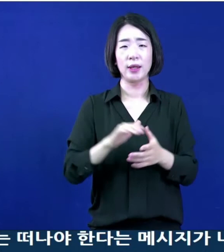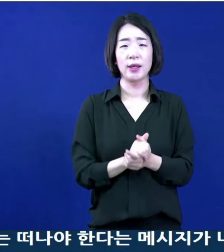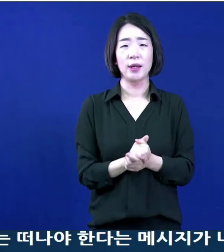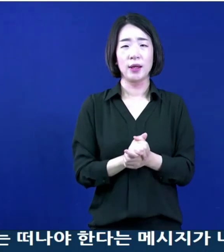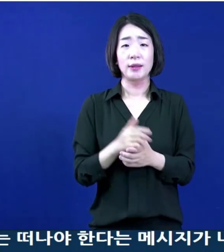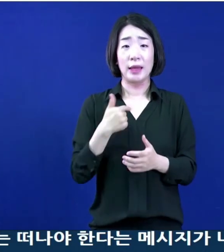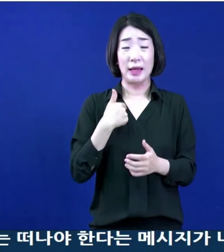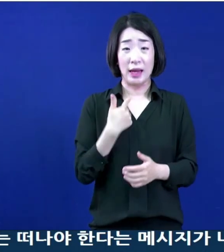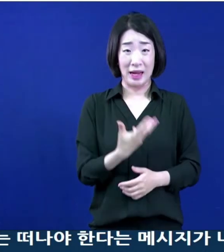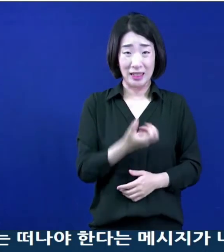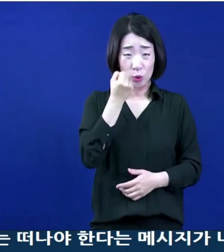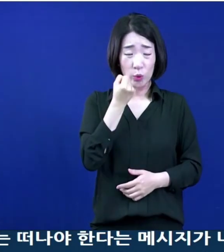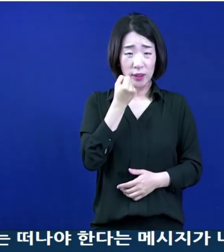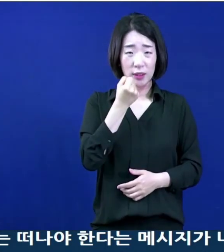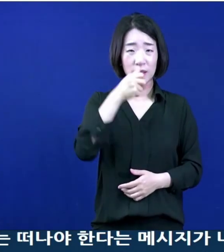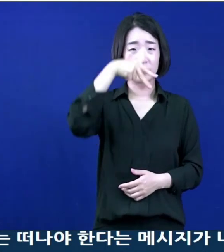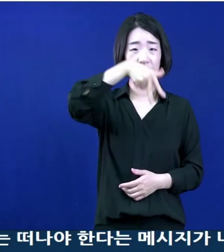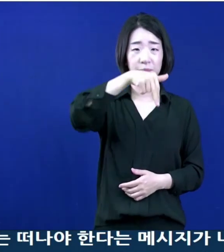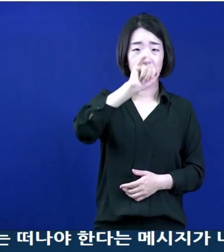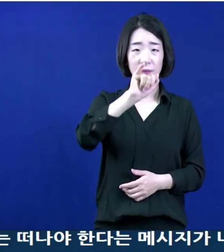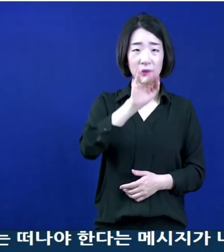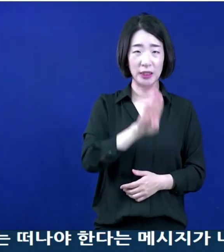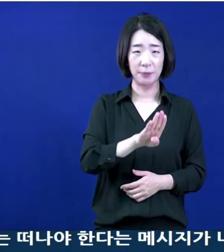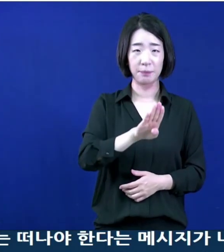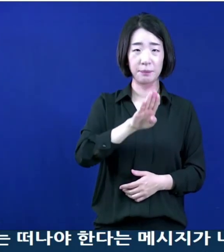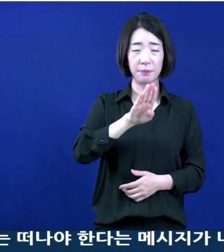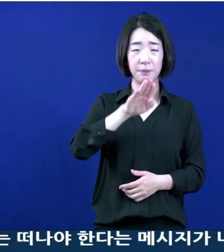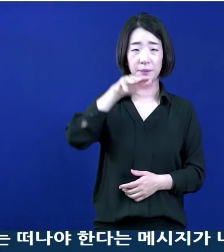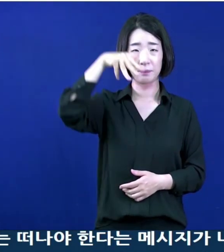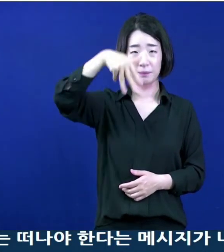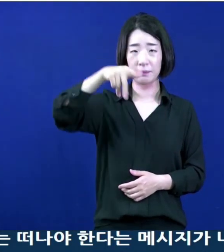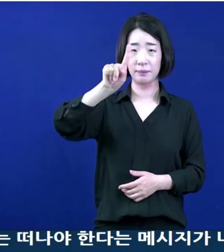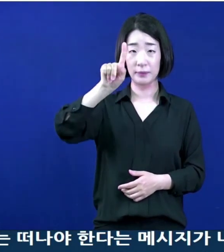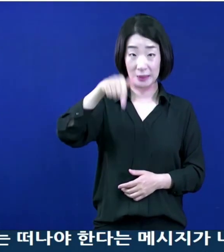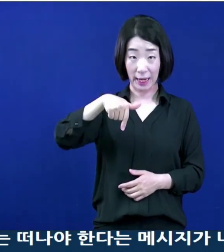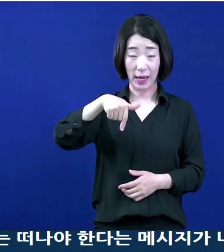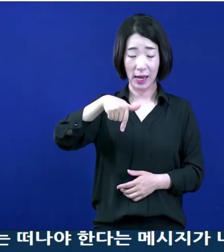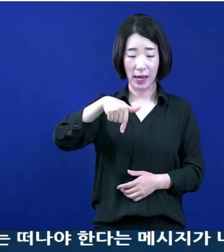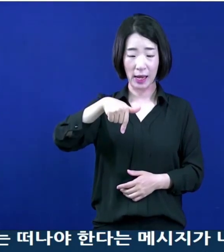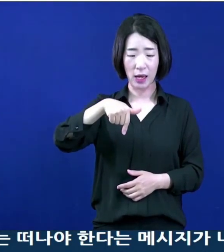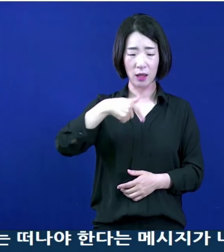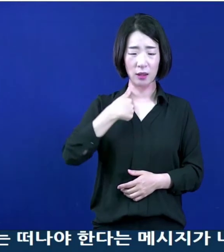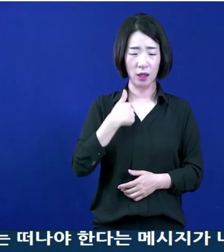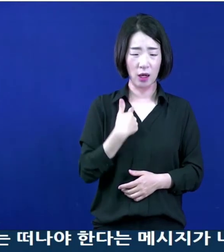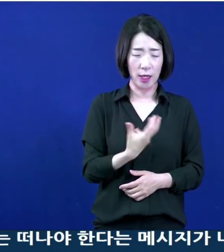내가 갖고 있는 집착, 이거 떠나야 돼요. 여러분,